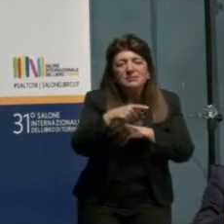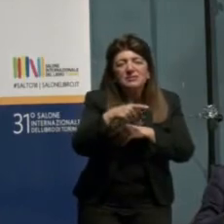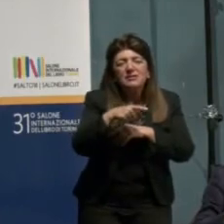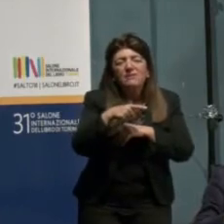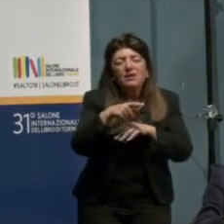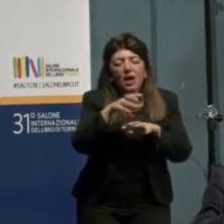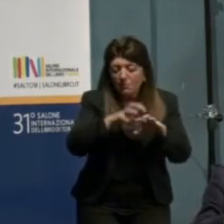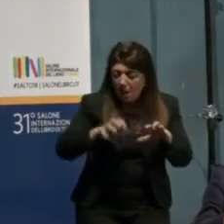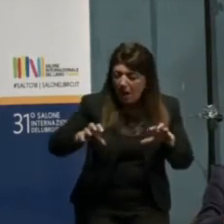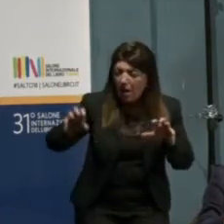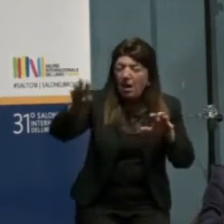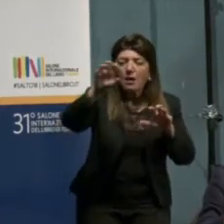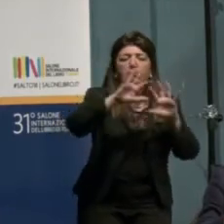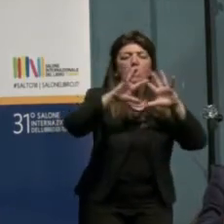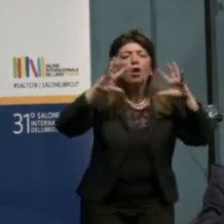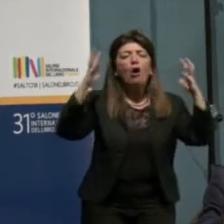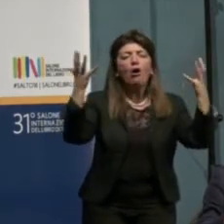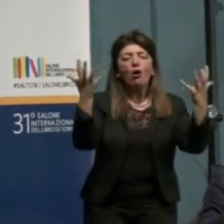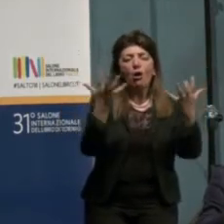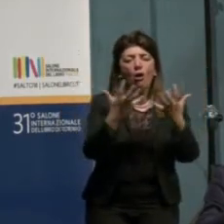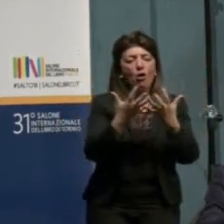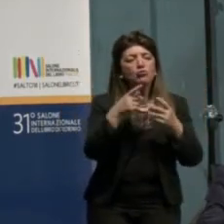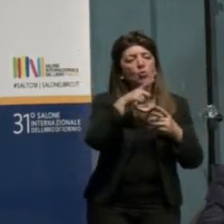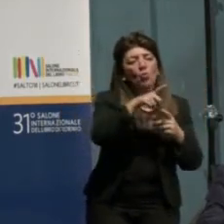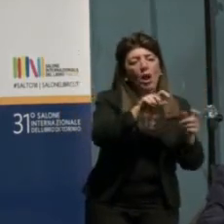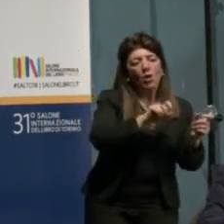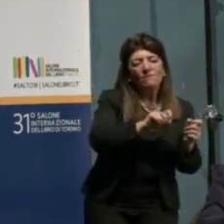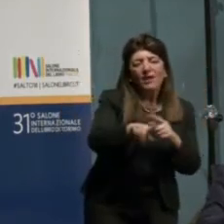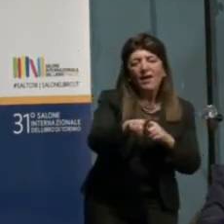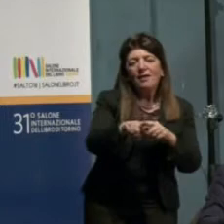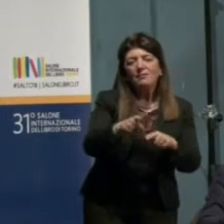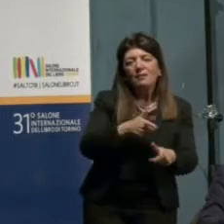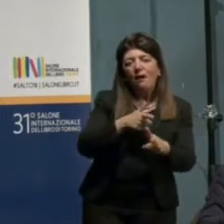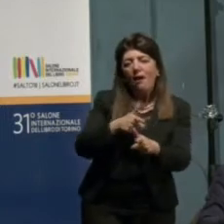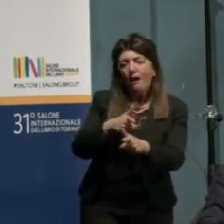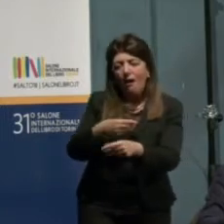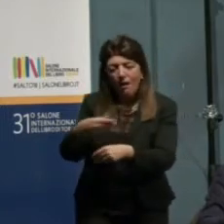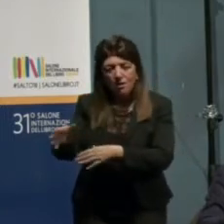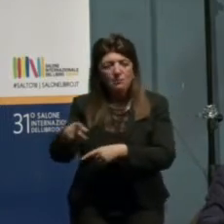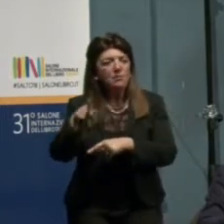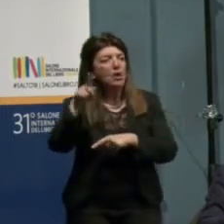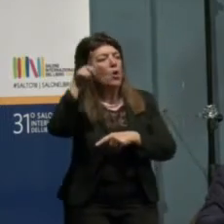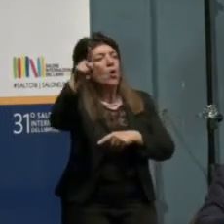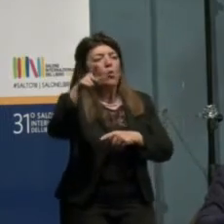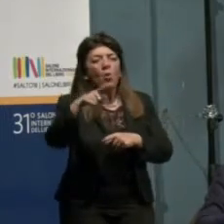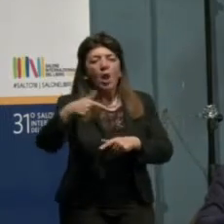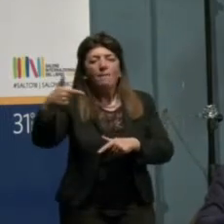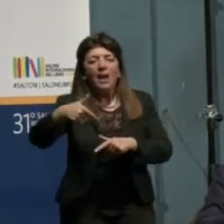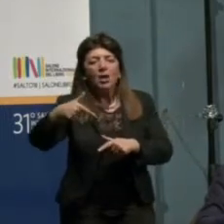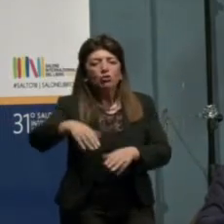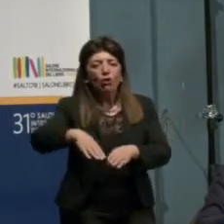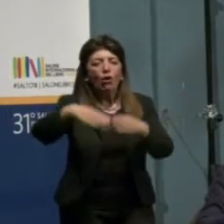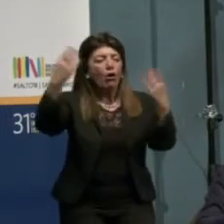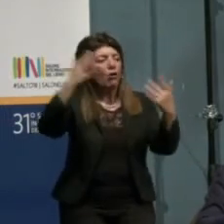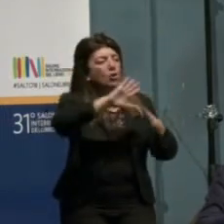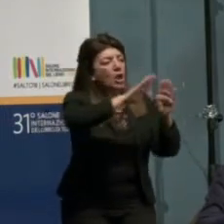mondo e così quello vende armi a quell'altro e quello tira fuori il petrolio di là quell'altro tira fuori il gas